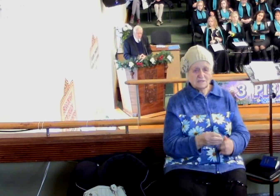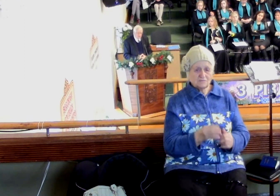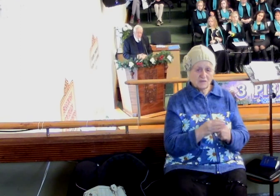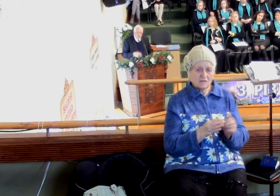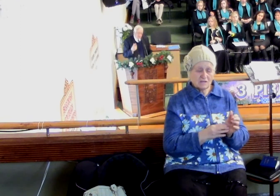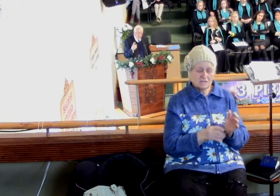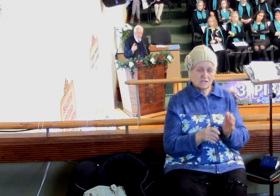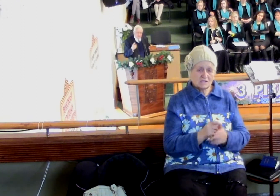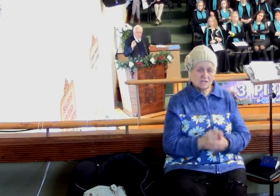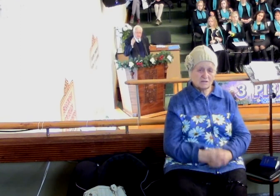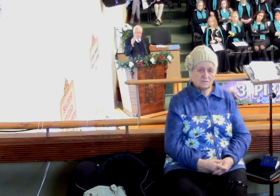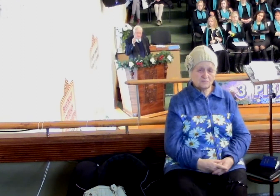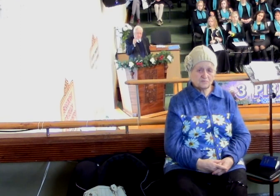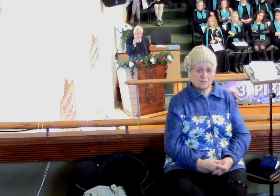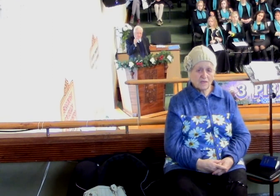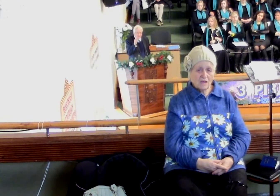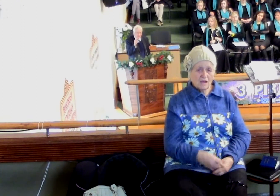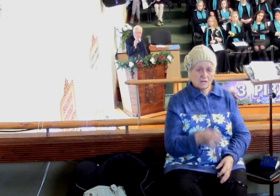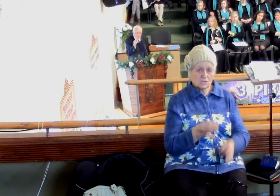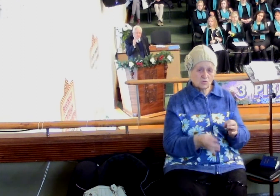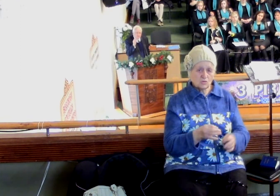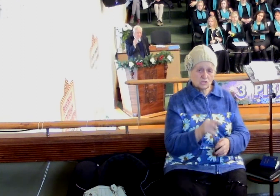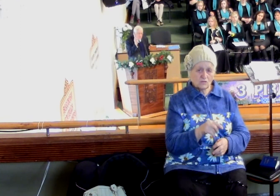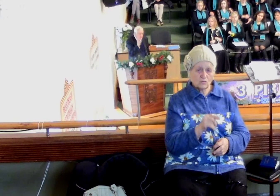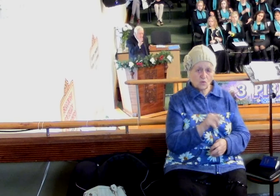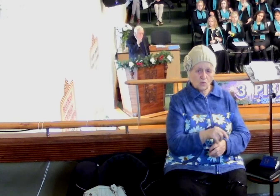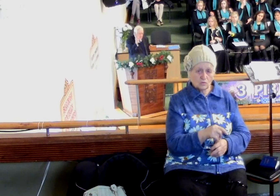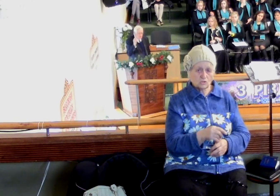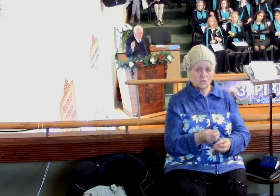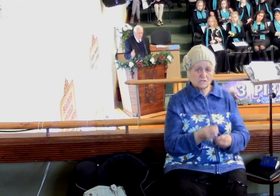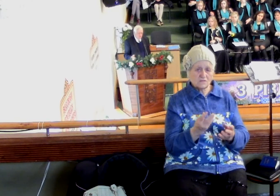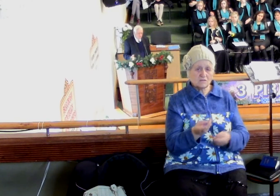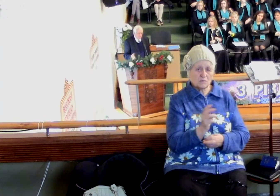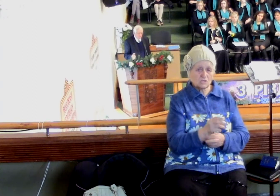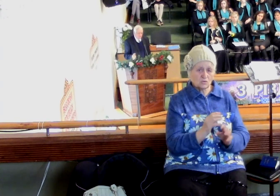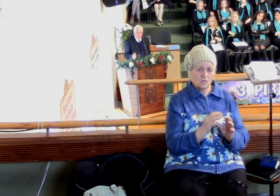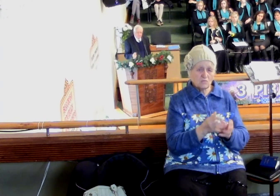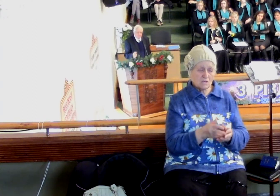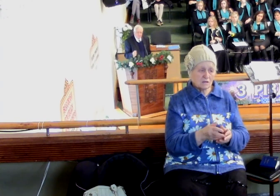стих 19. Мы читали. Суть же состоит в том, что свет пришел в мир,